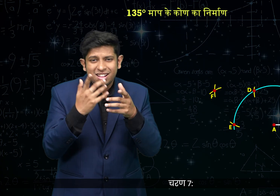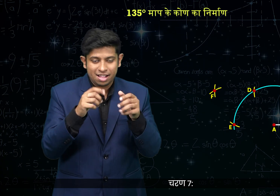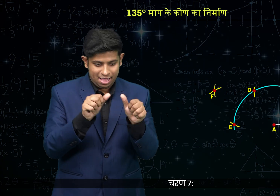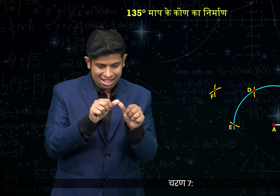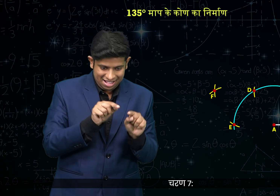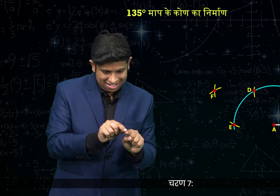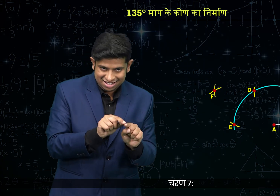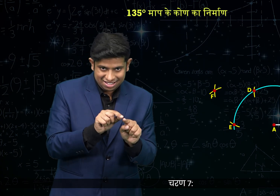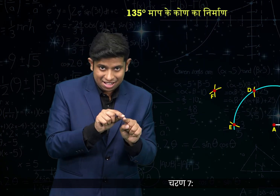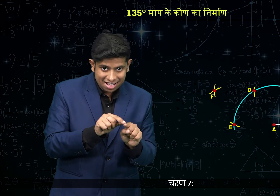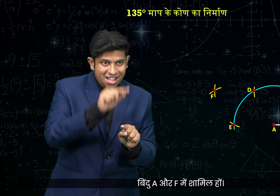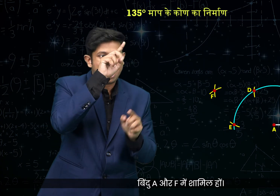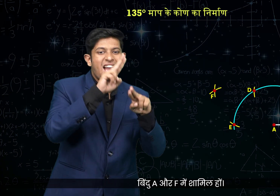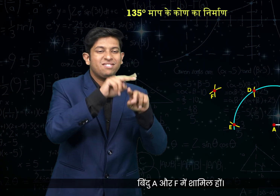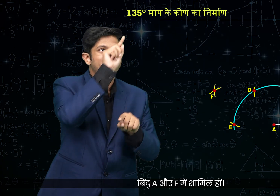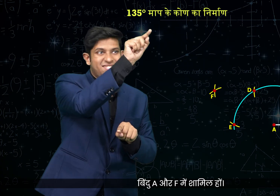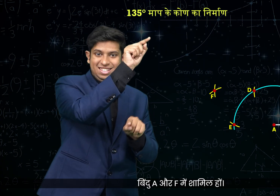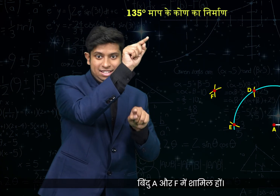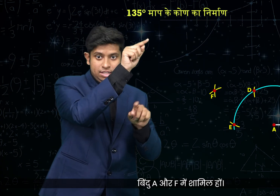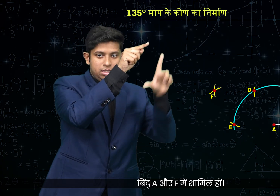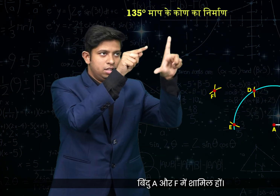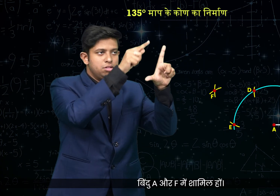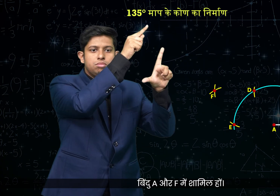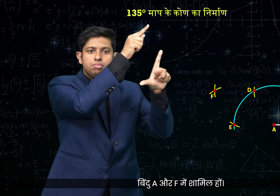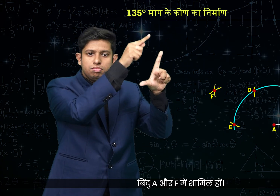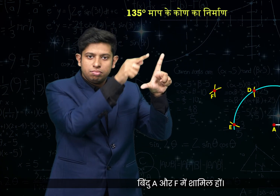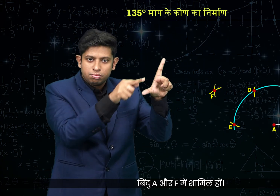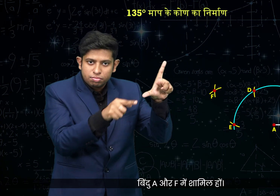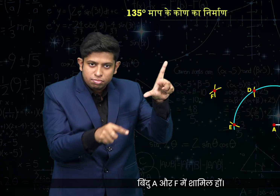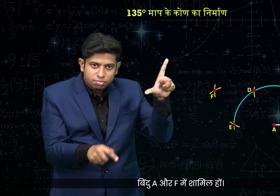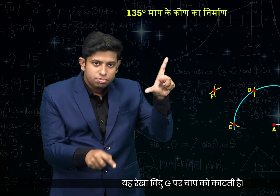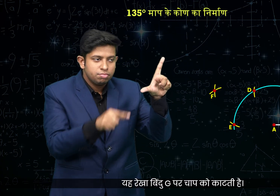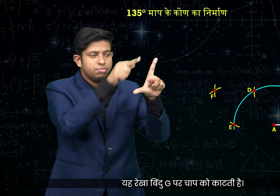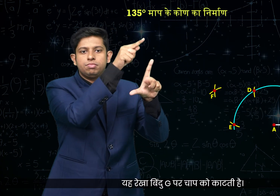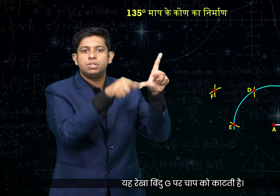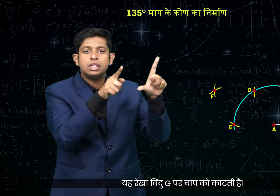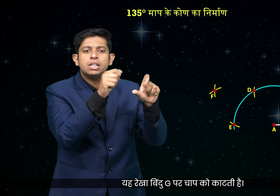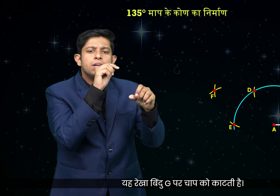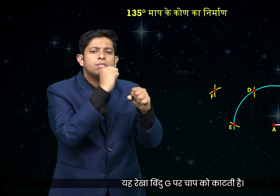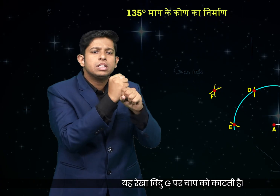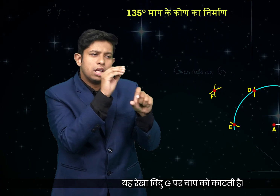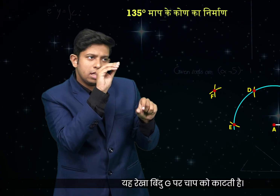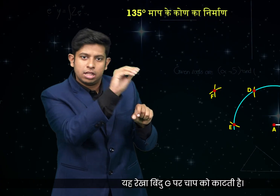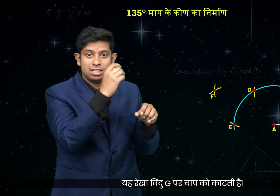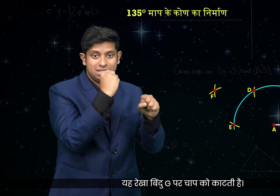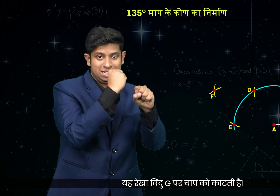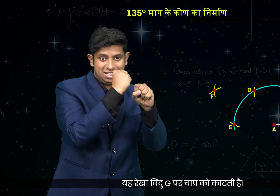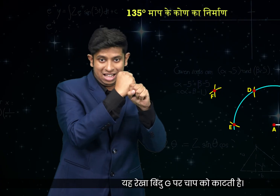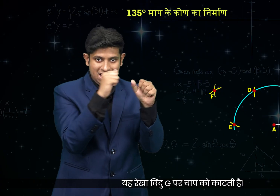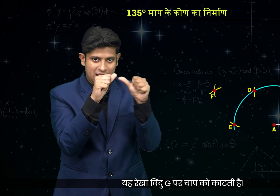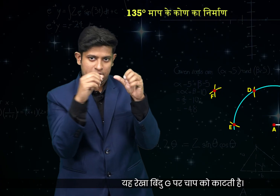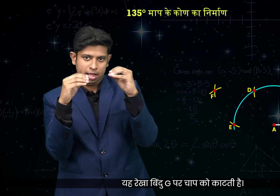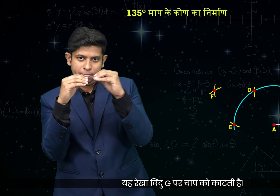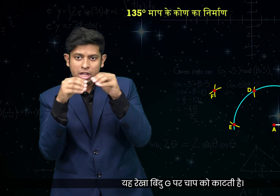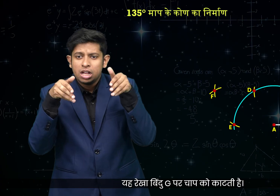चरण 7 बिंदु A और F में शामिल हो। यह रेखा बिंदु G पर